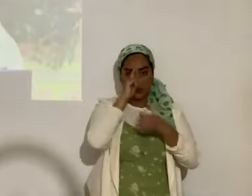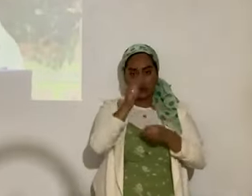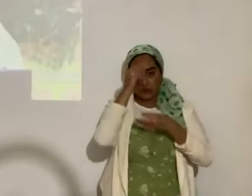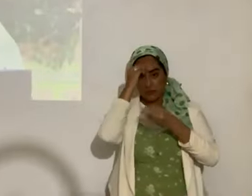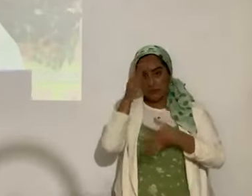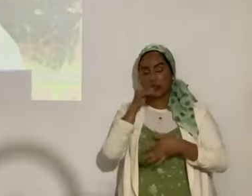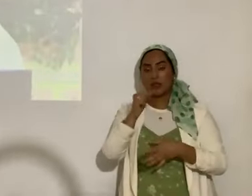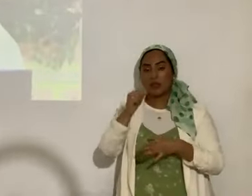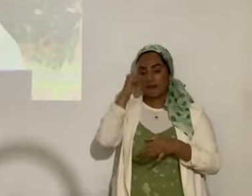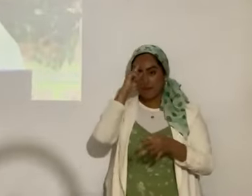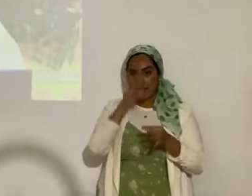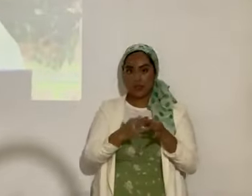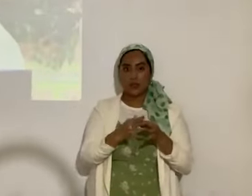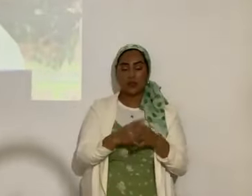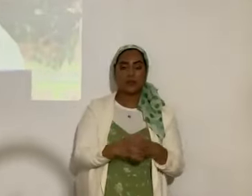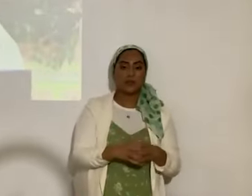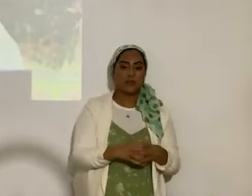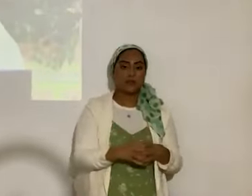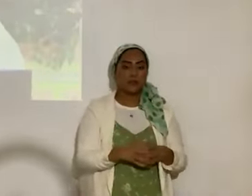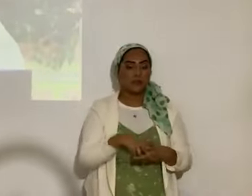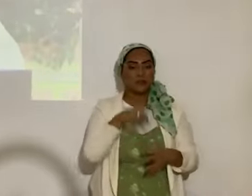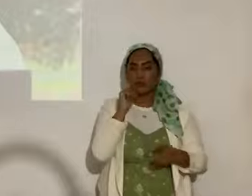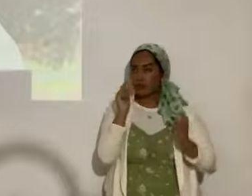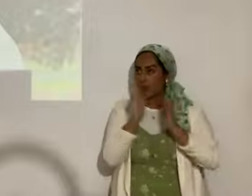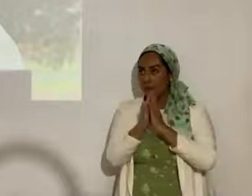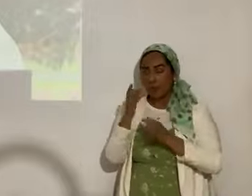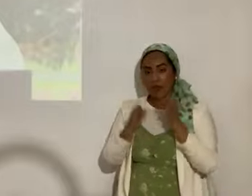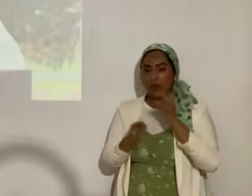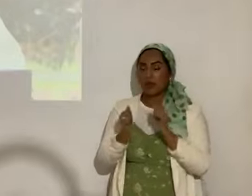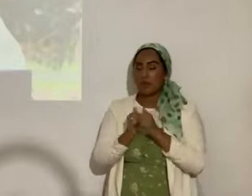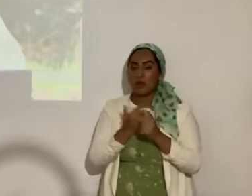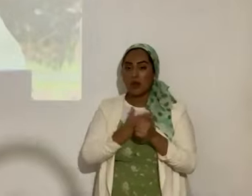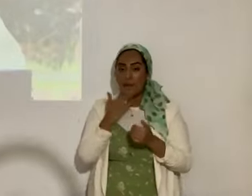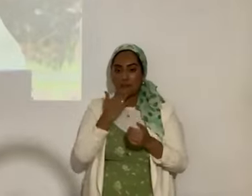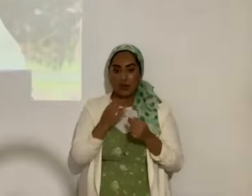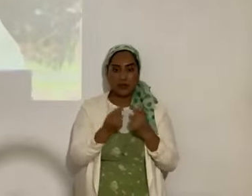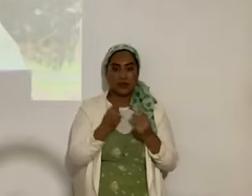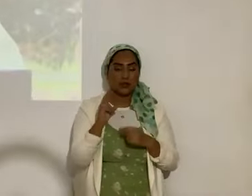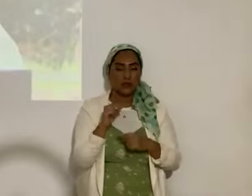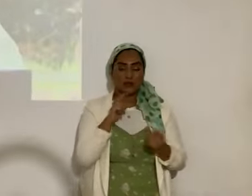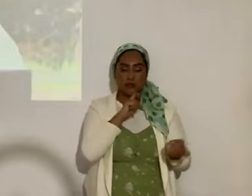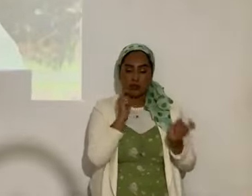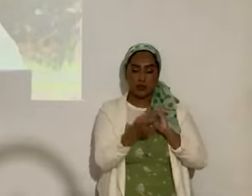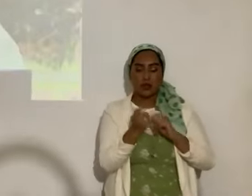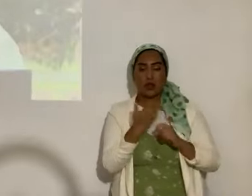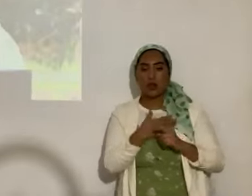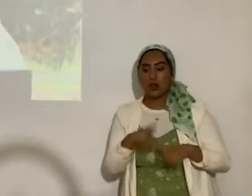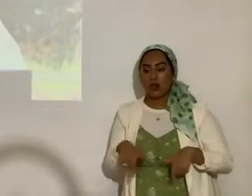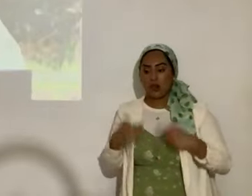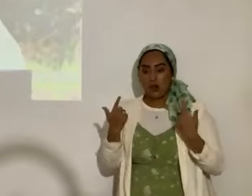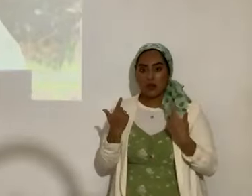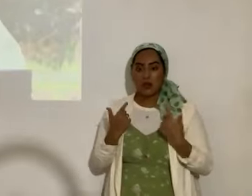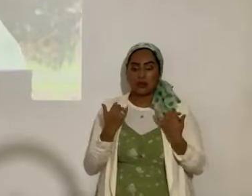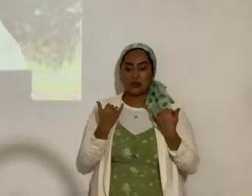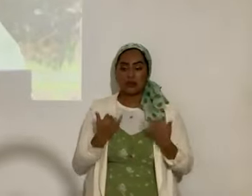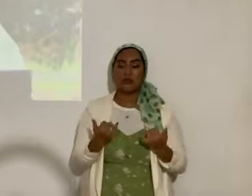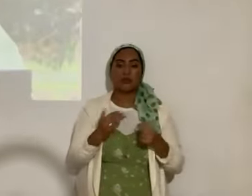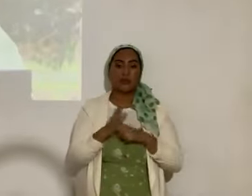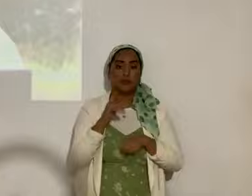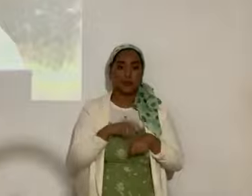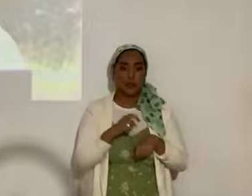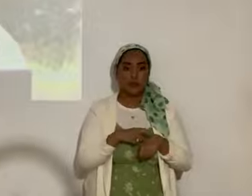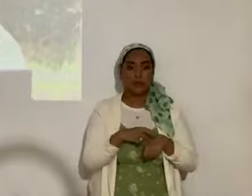es fe Amén no pidamos juicios con nuestras malas obras cambiemos nuestra forma de vida es el tiempo